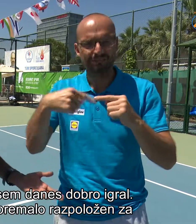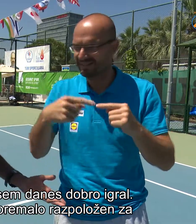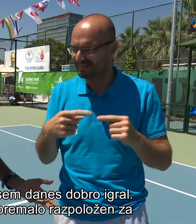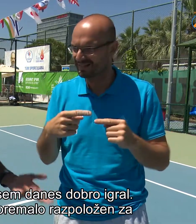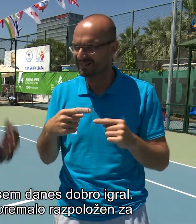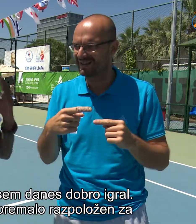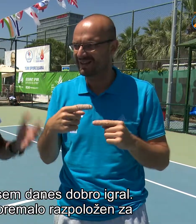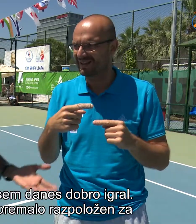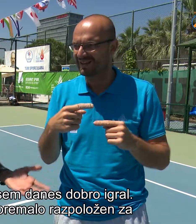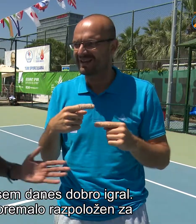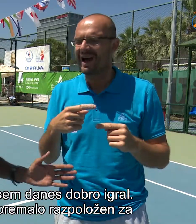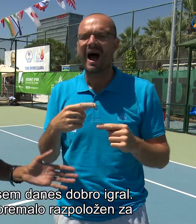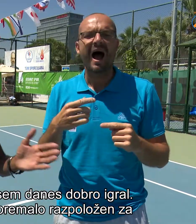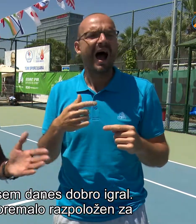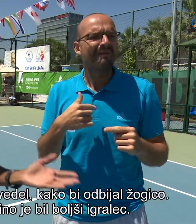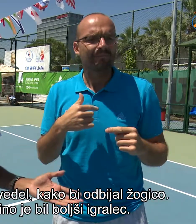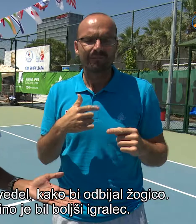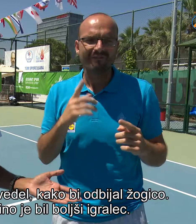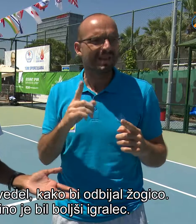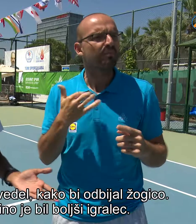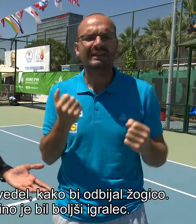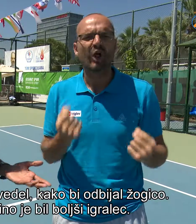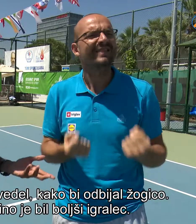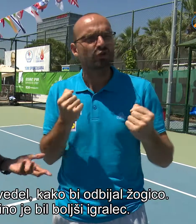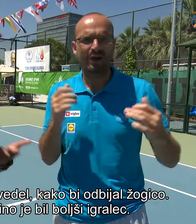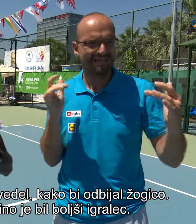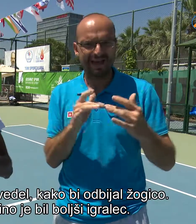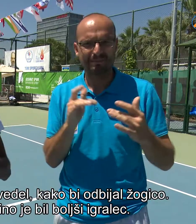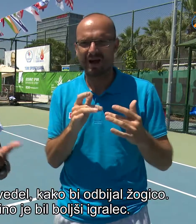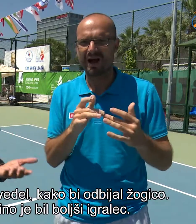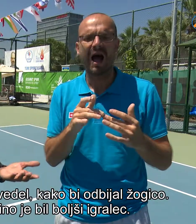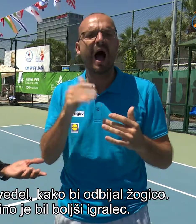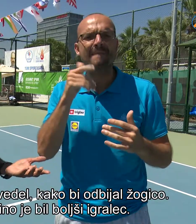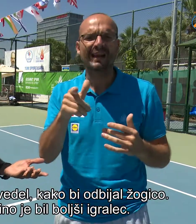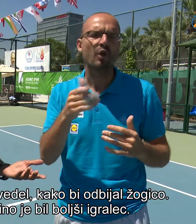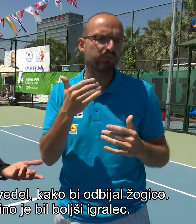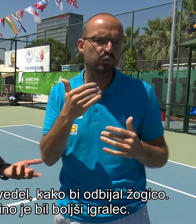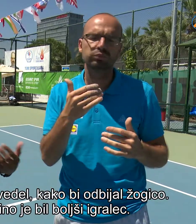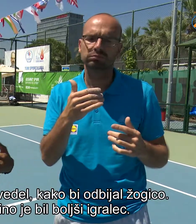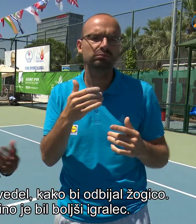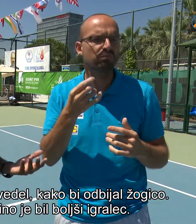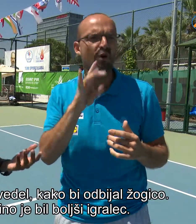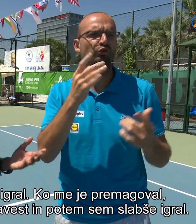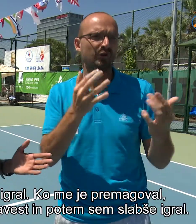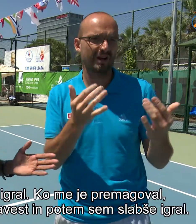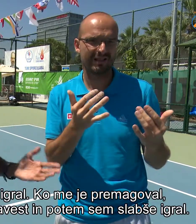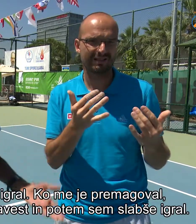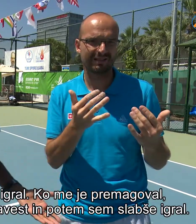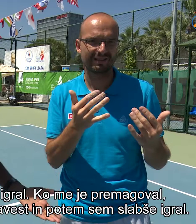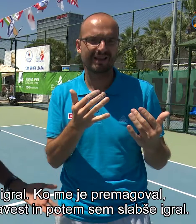a game in the mood where to hit the ball. It's like he was a very good player actually. So I did not had a rhythm, so